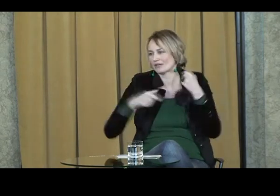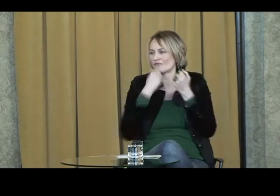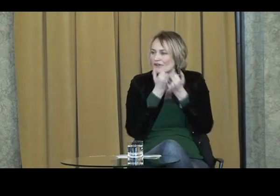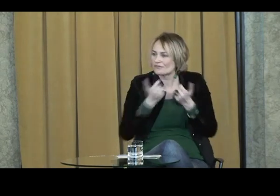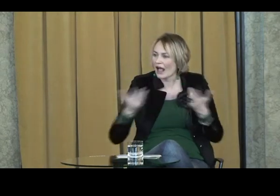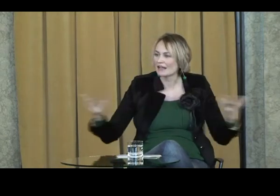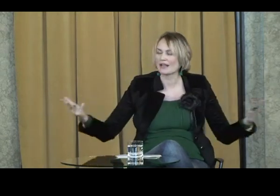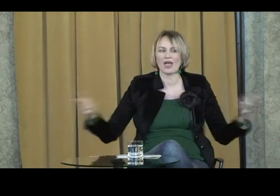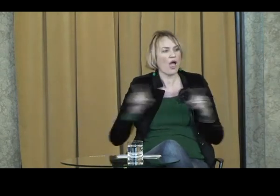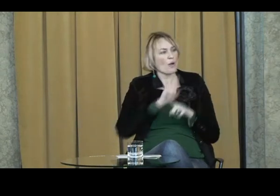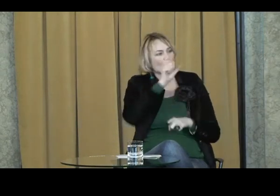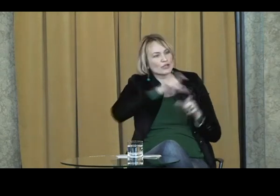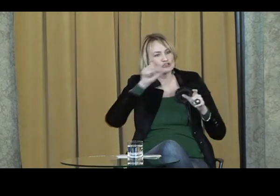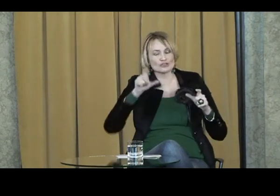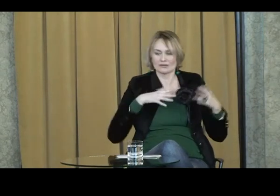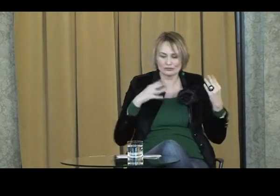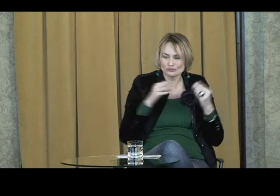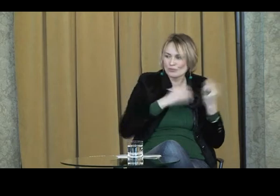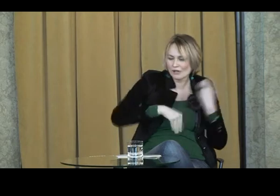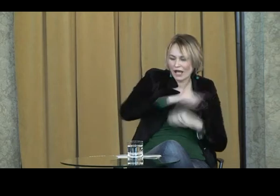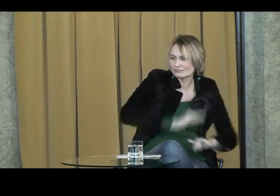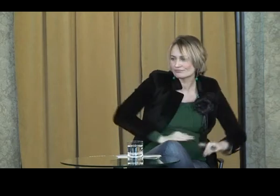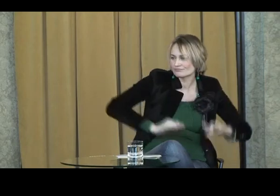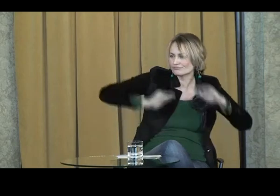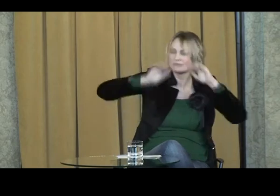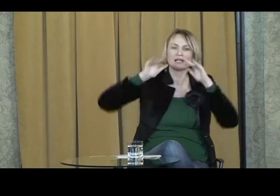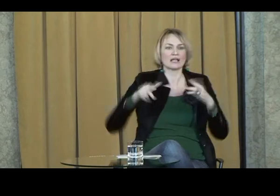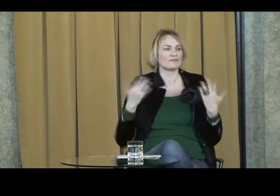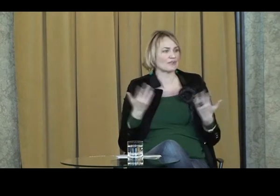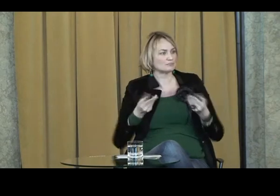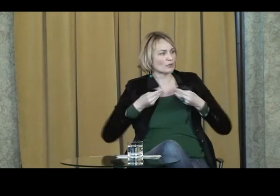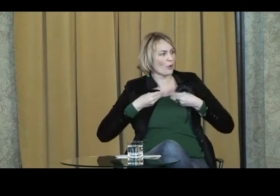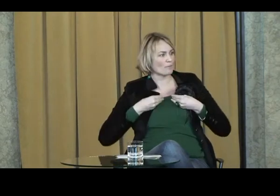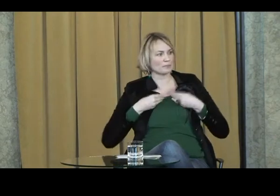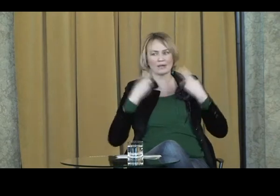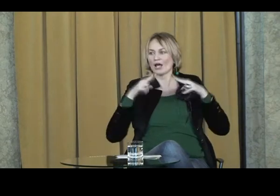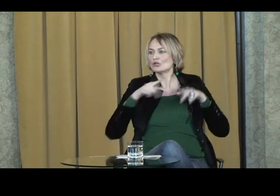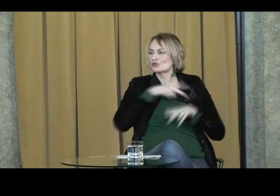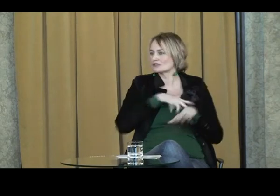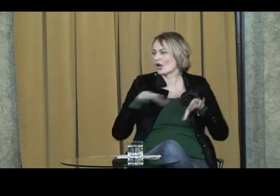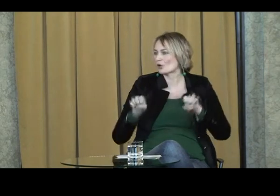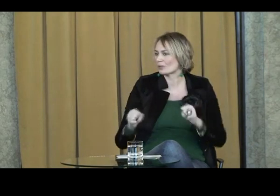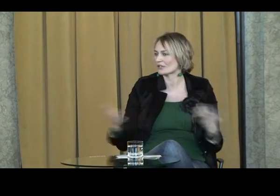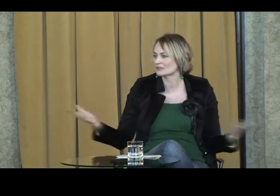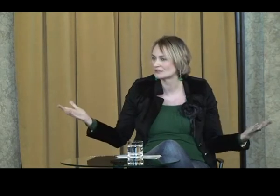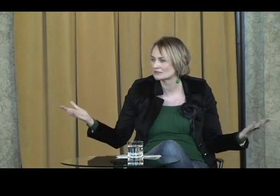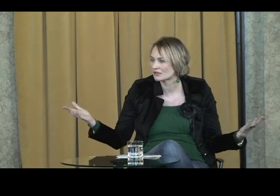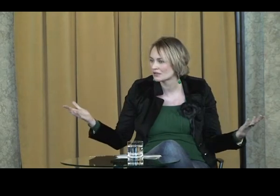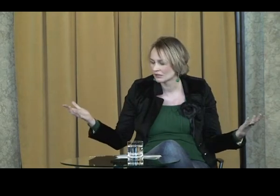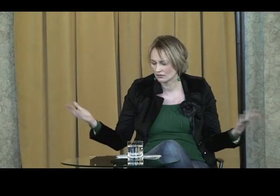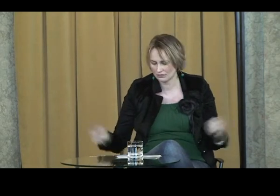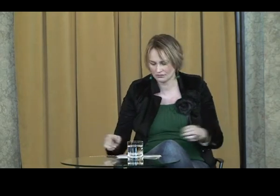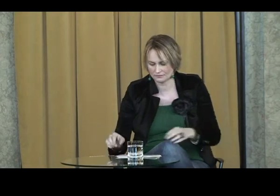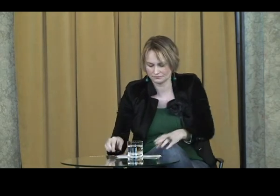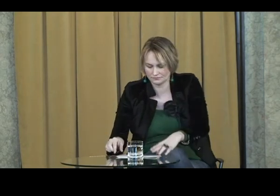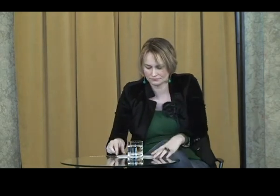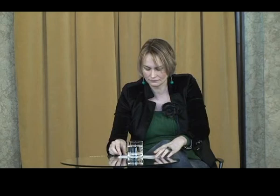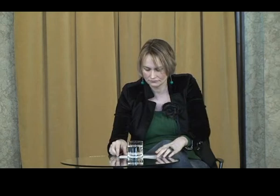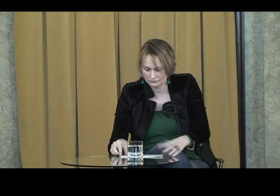einen Horizont der Vielfalt berücksichtigt und im Umgang mit Menschen mit Behinderungen aufwächst, um hier auch optimale